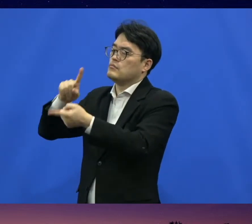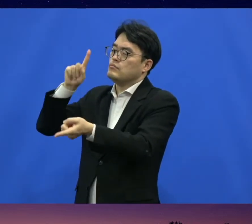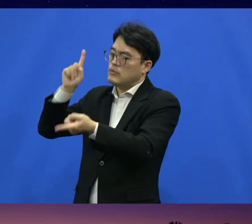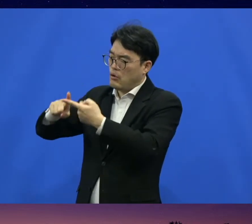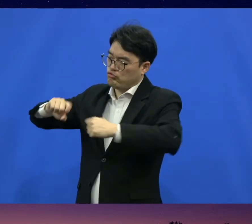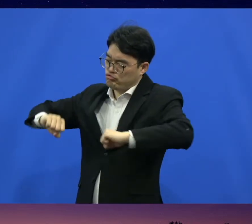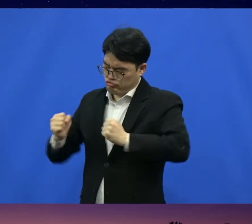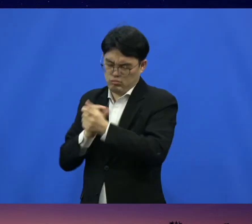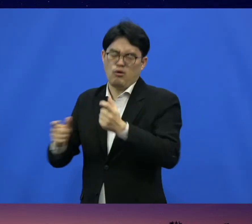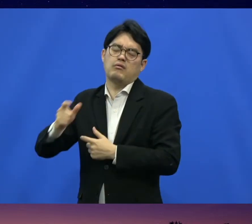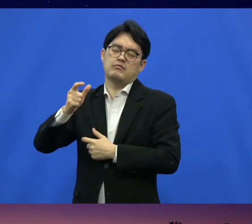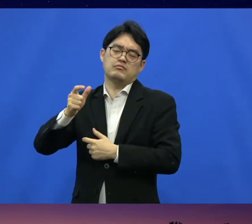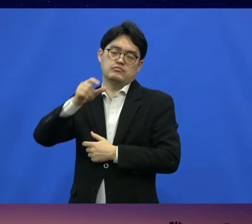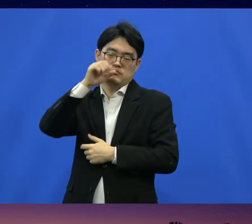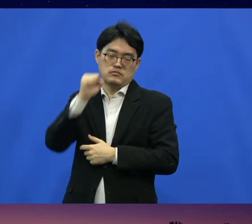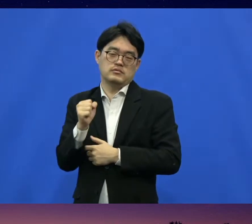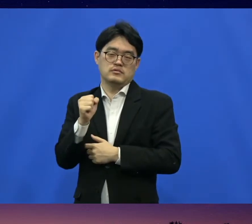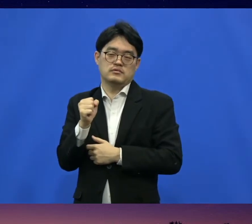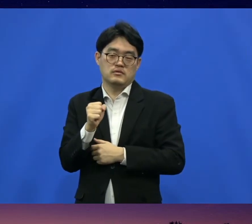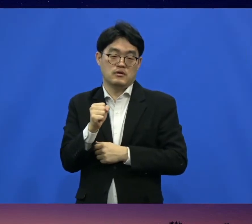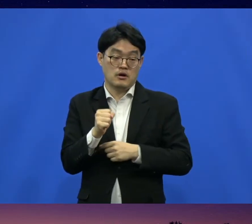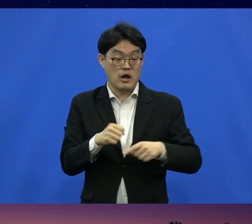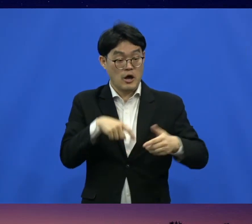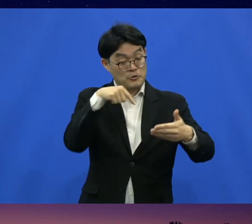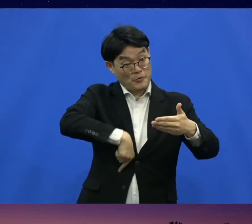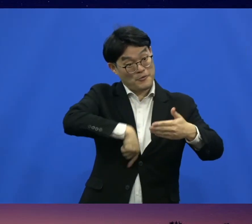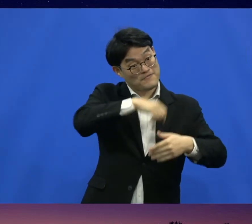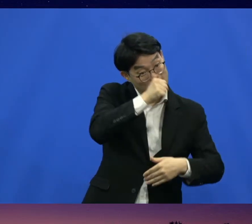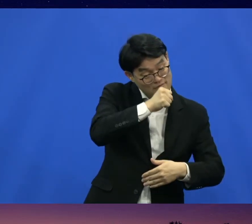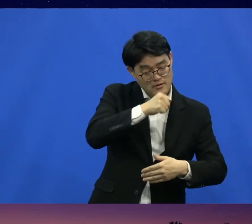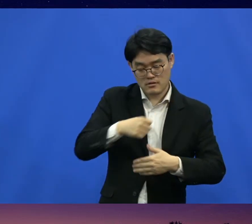동기가 있었다 해도 과정이 나쁘면 안 된다는 거예요.